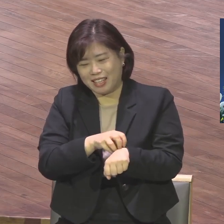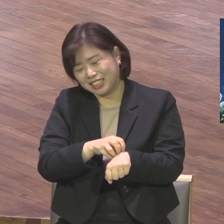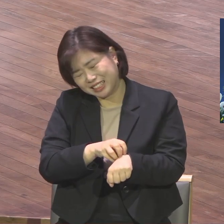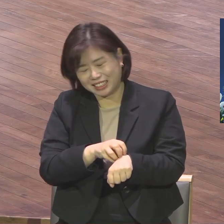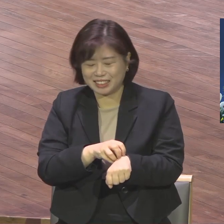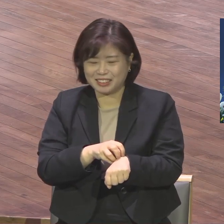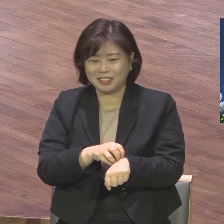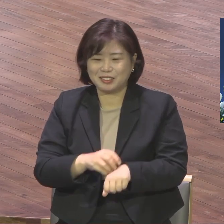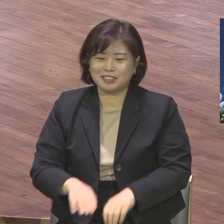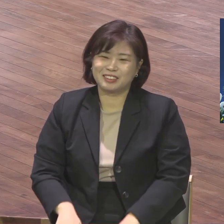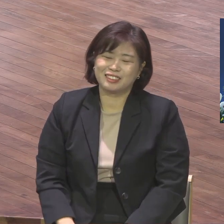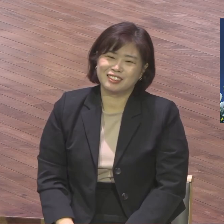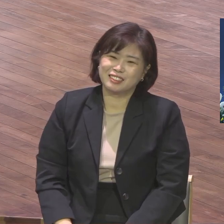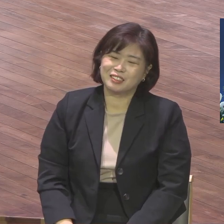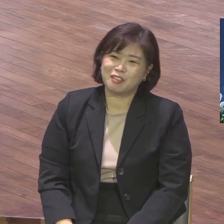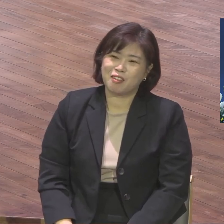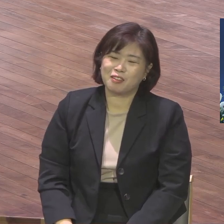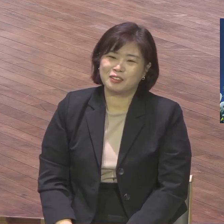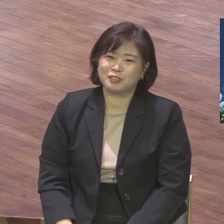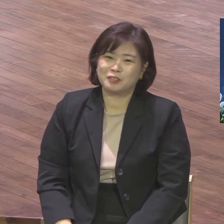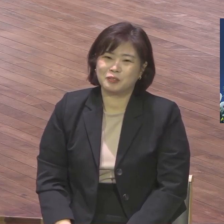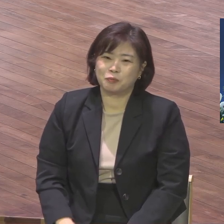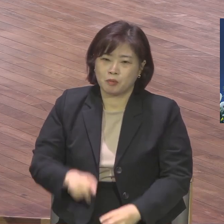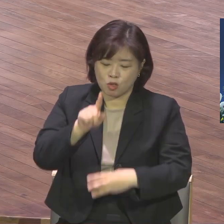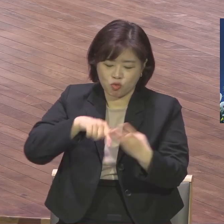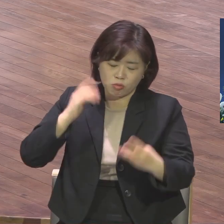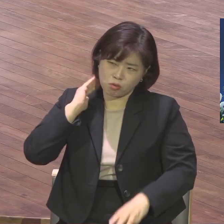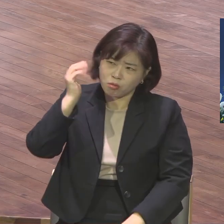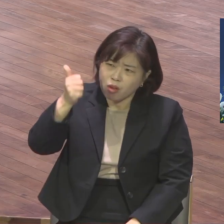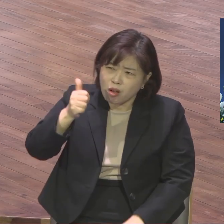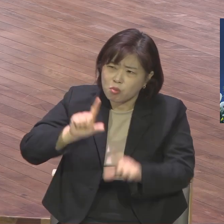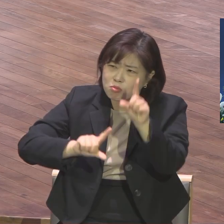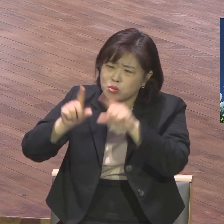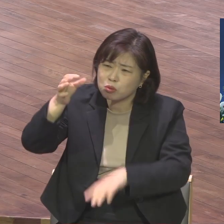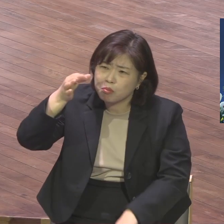죽으면 죽으리라 각오를 가지고 최상병의 사건